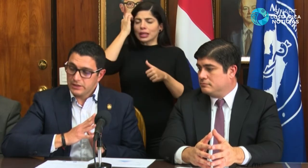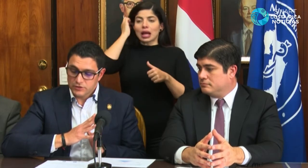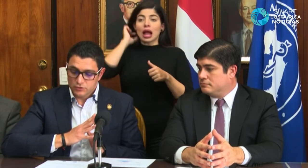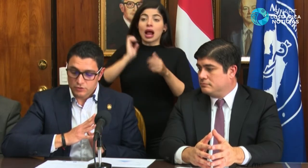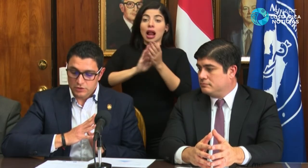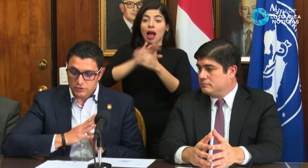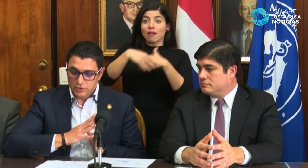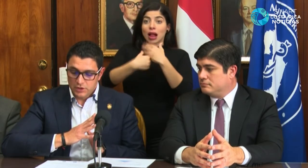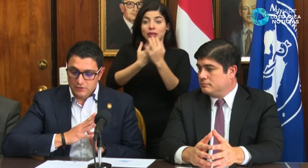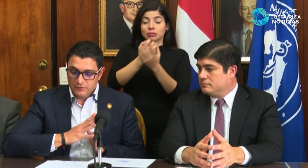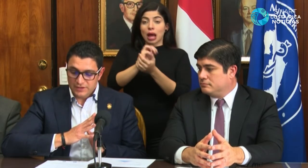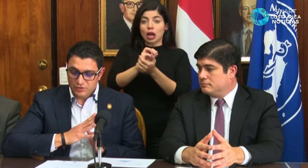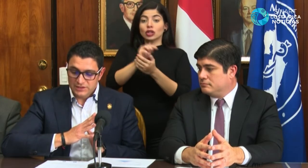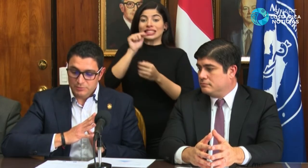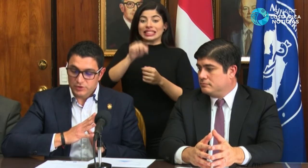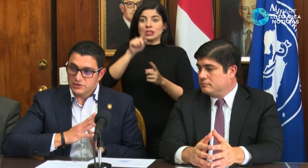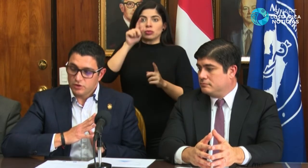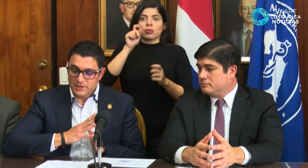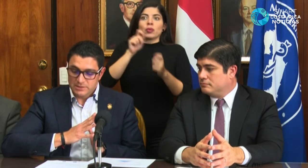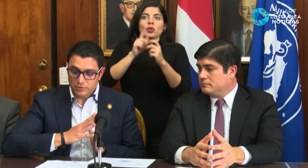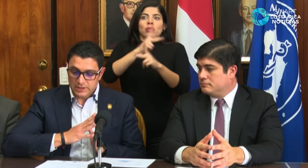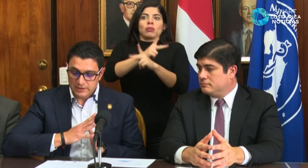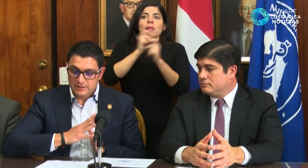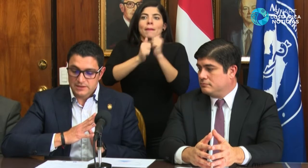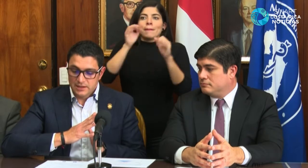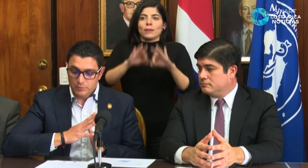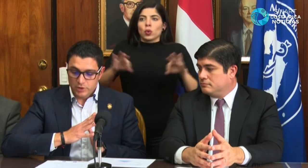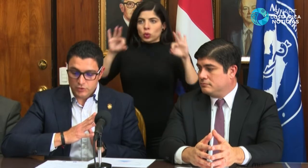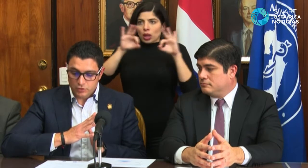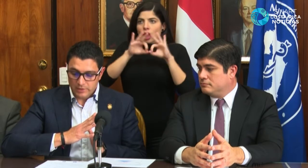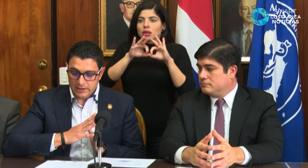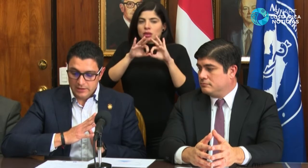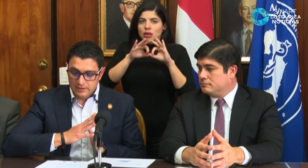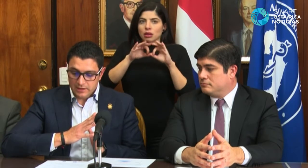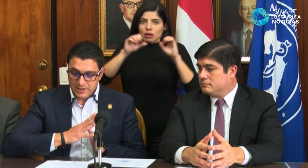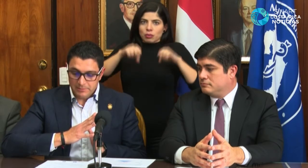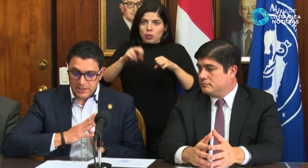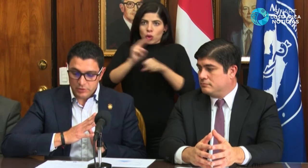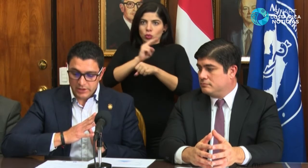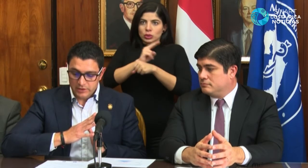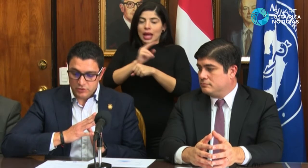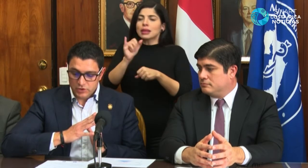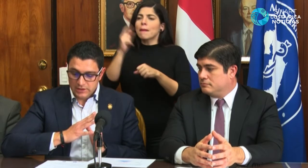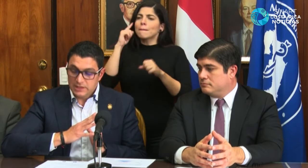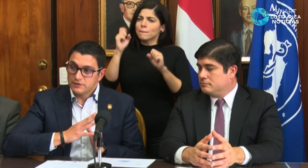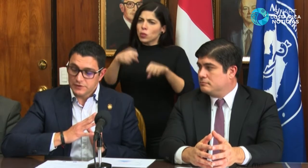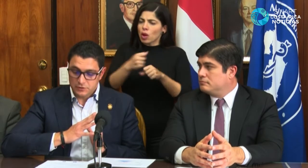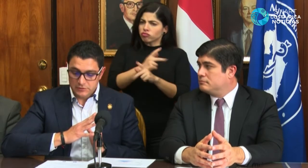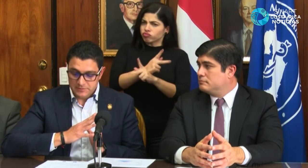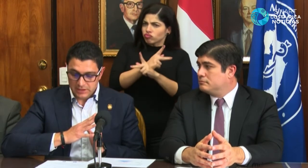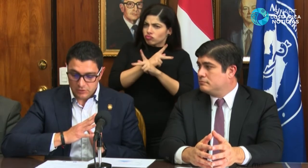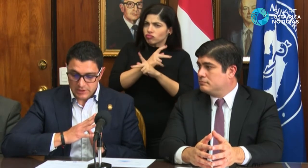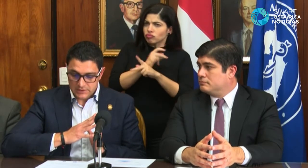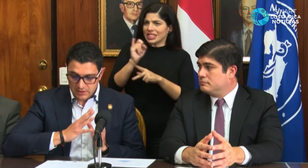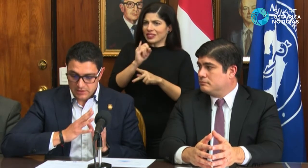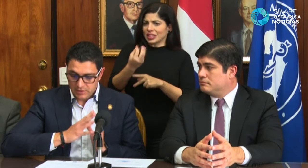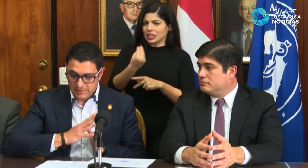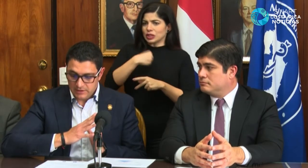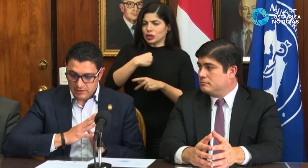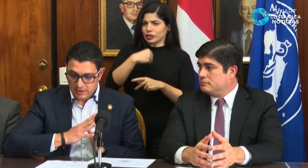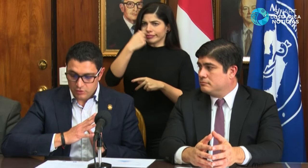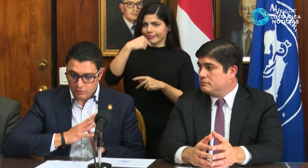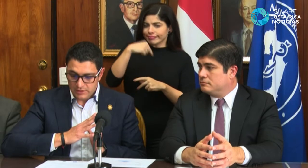lavado de manos es uno de los factores de protección más importantes que podemos tomar también para protegernos de las infecciones respiratorias